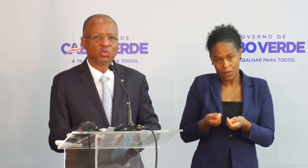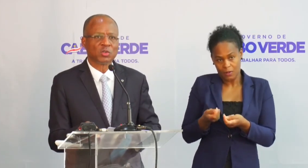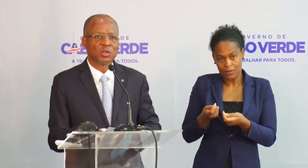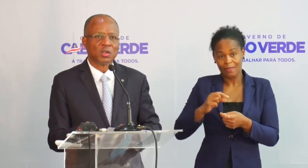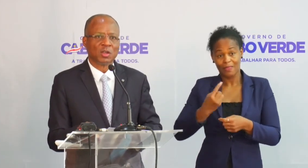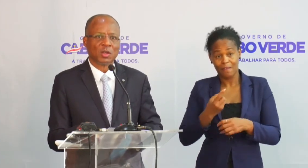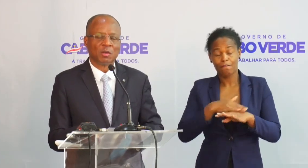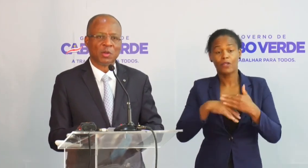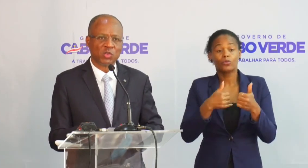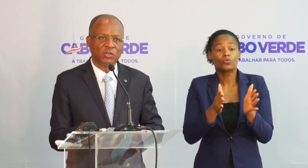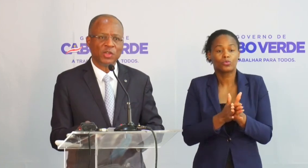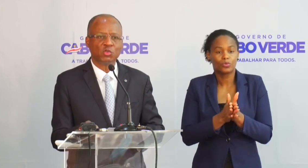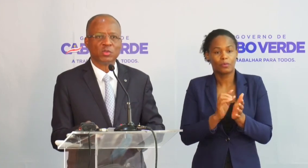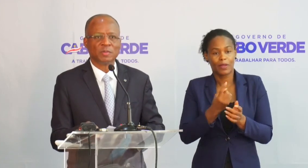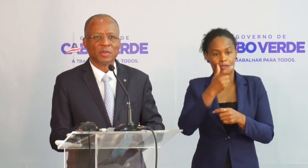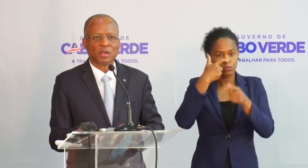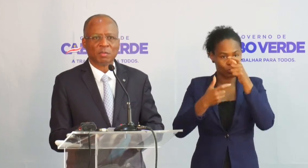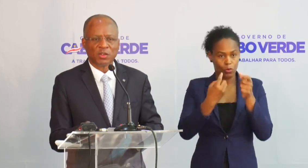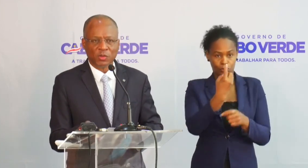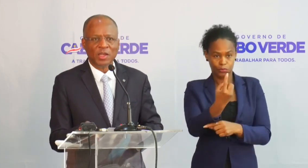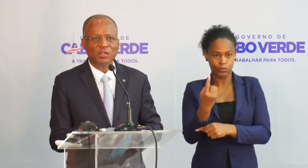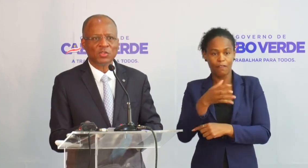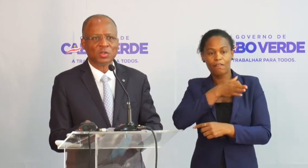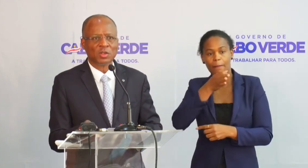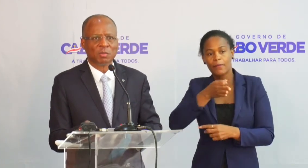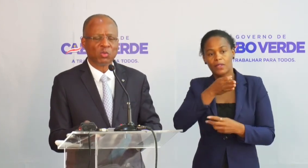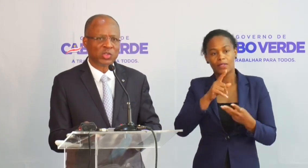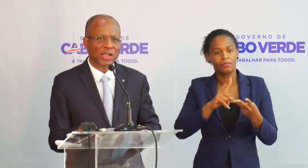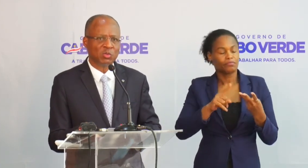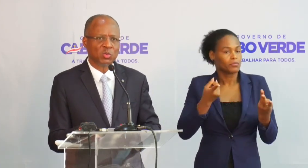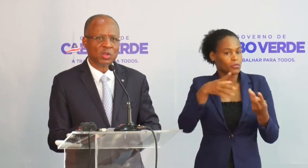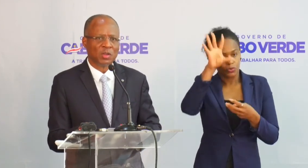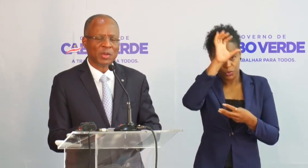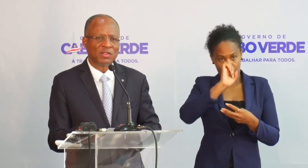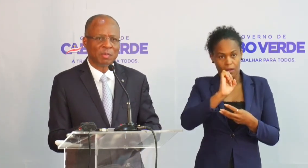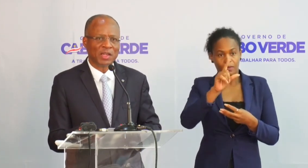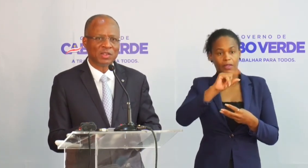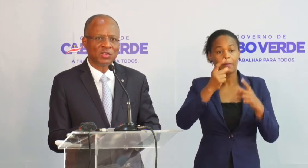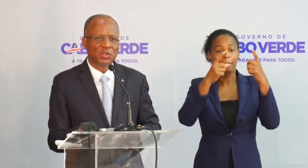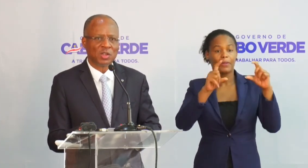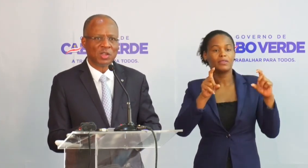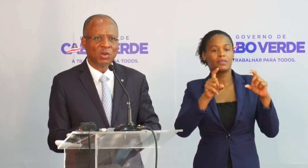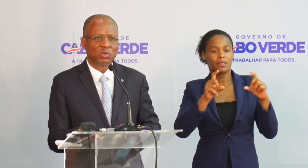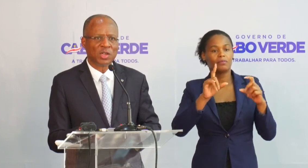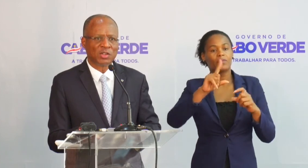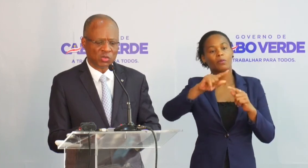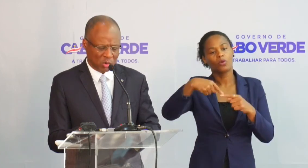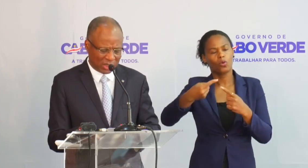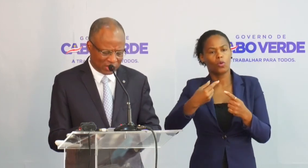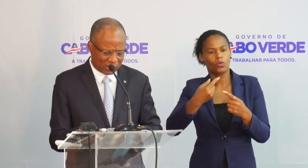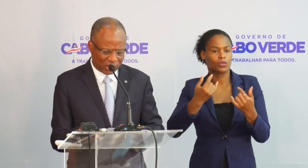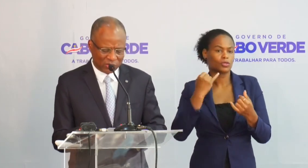todos, pelos indivíduos, pelas famílias, pelo Estado, pelas empresas e